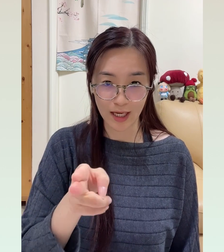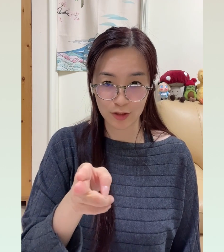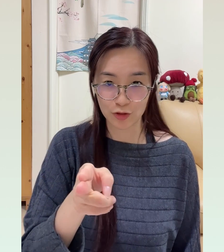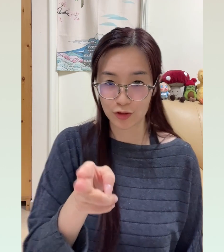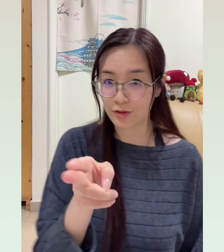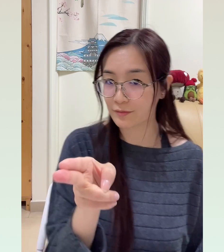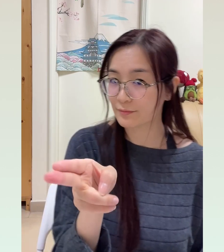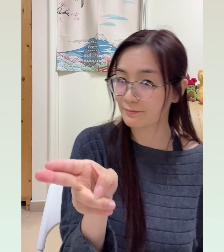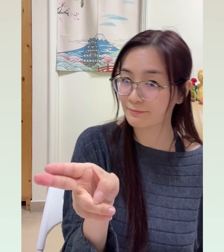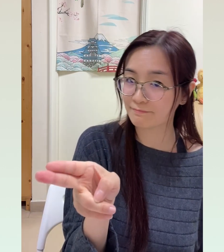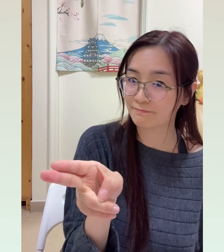H